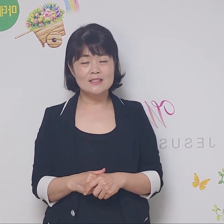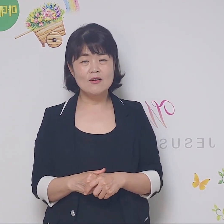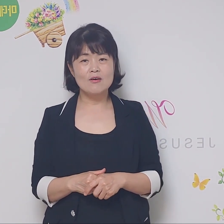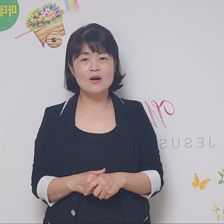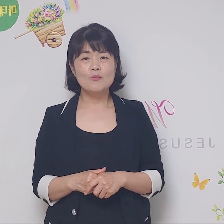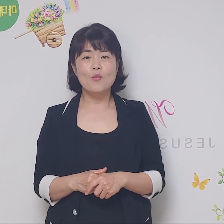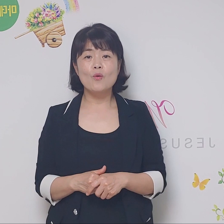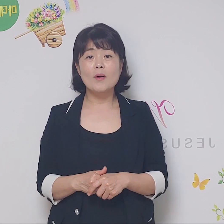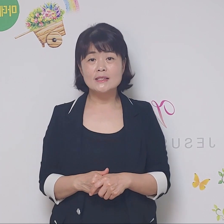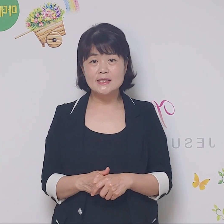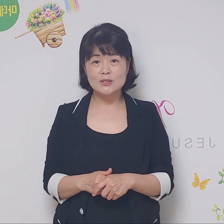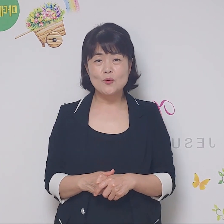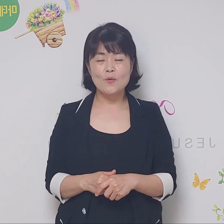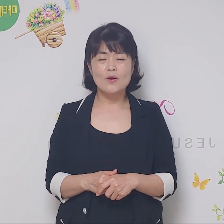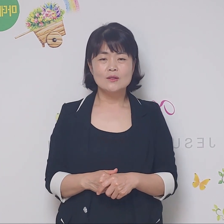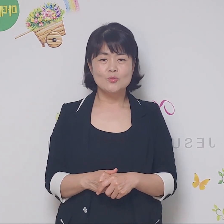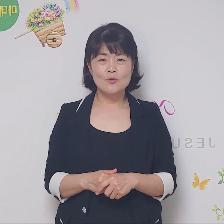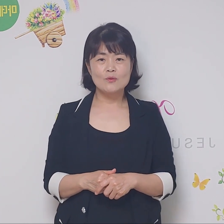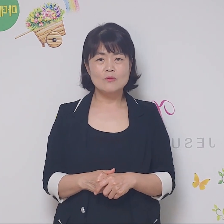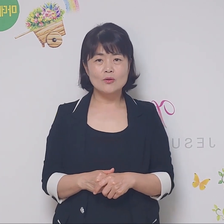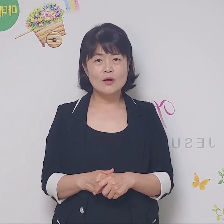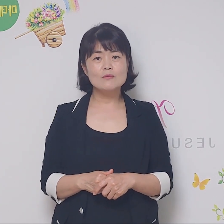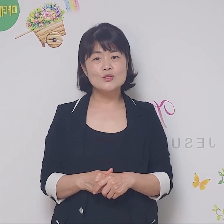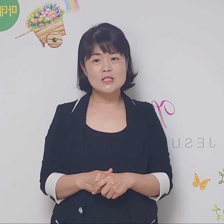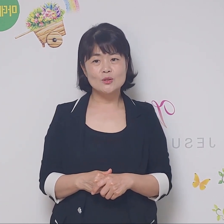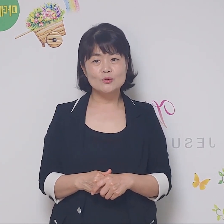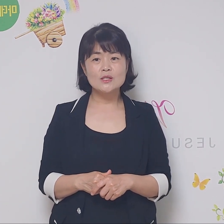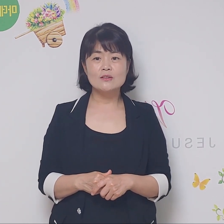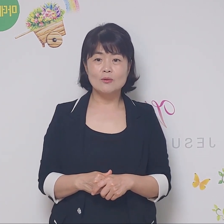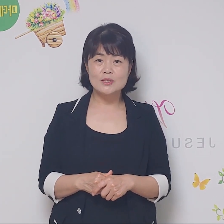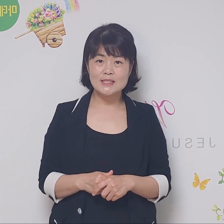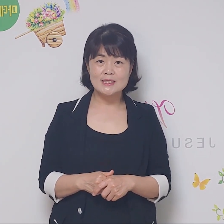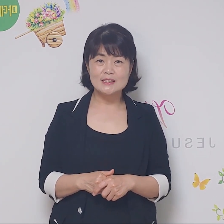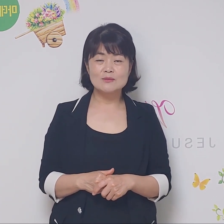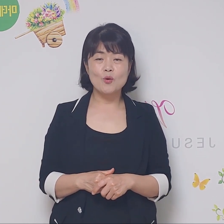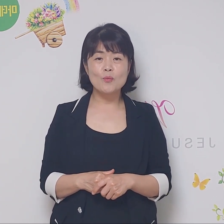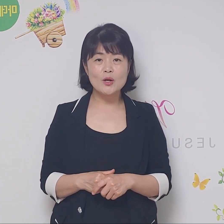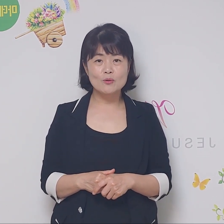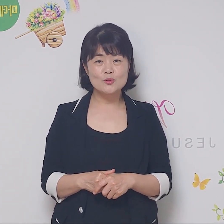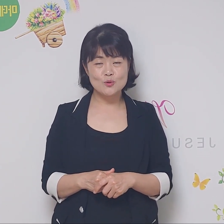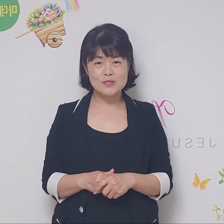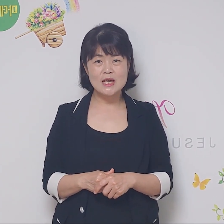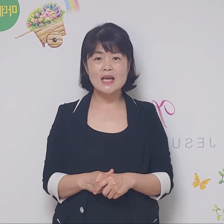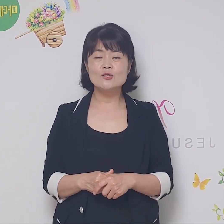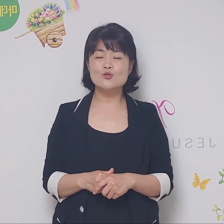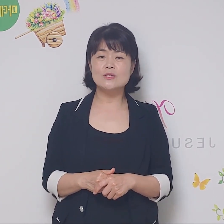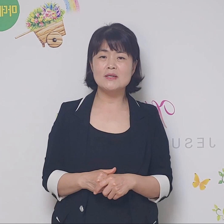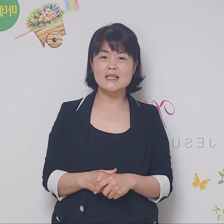아래서 보호받으시고 또 어떠한 문제도 뛰어넘으시는 보배로운 존재 주님의